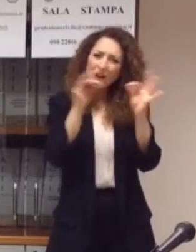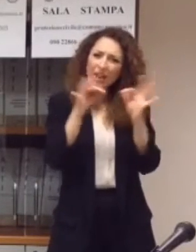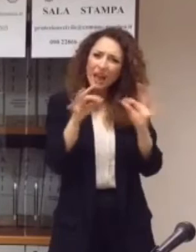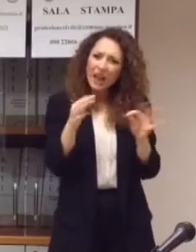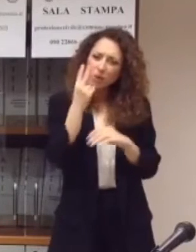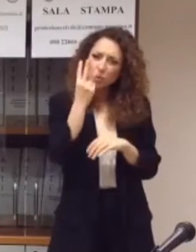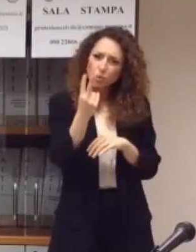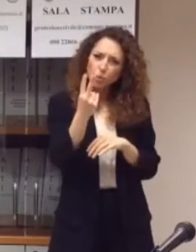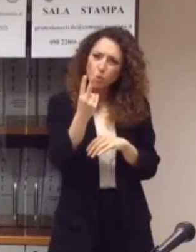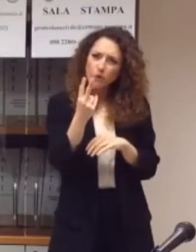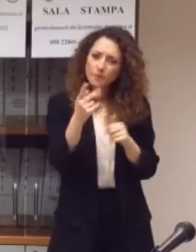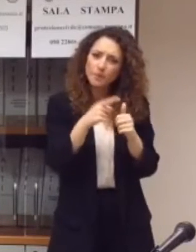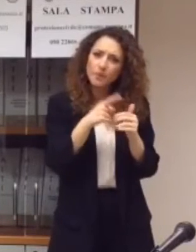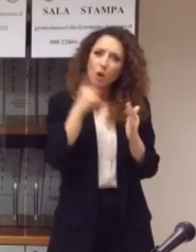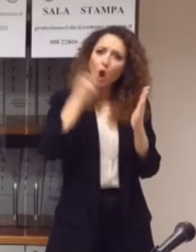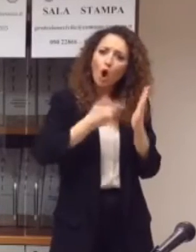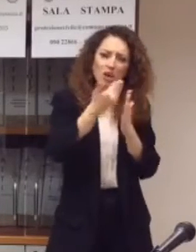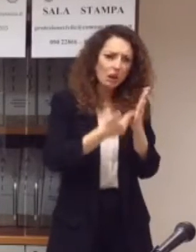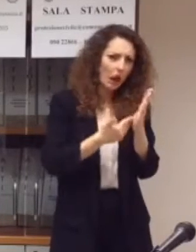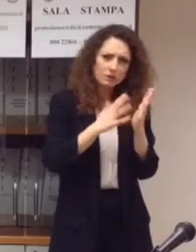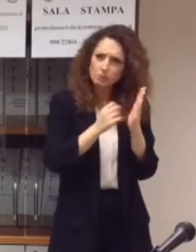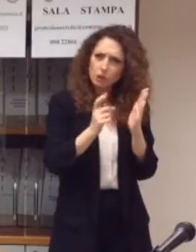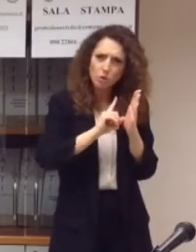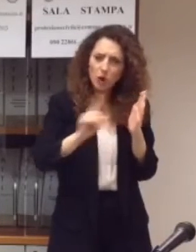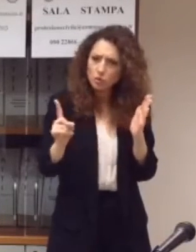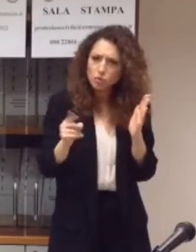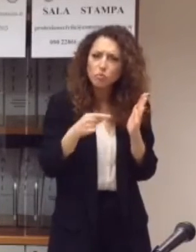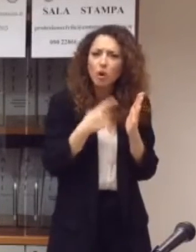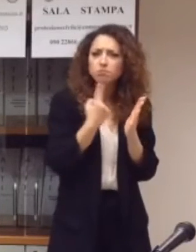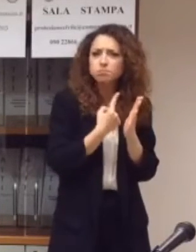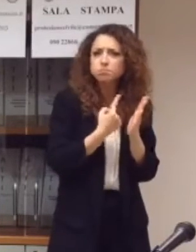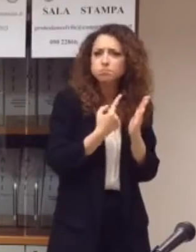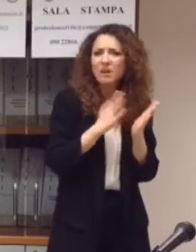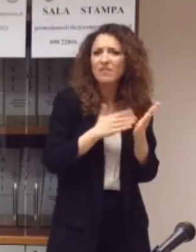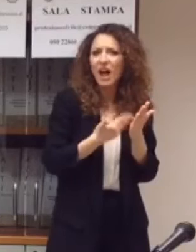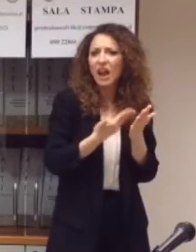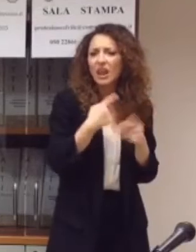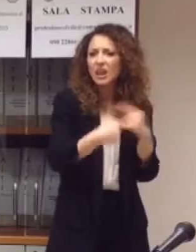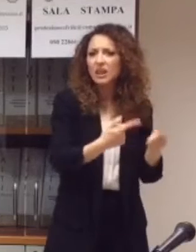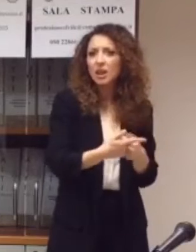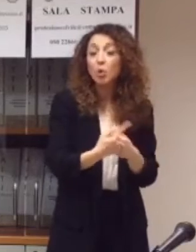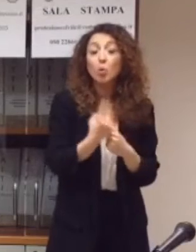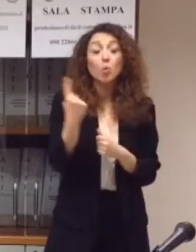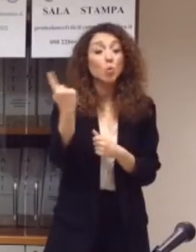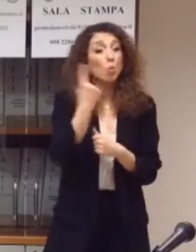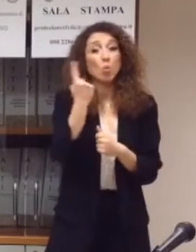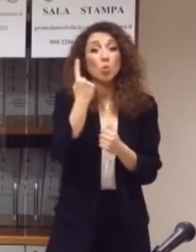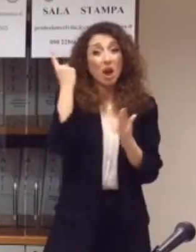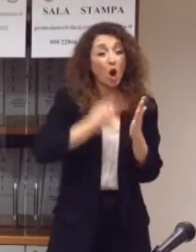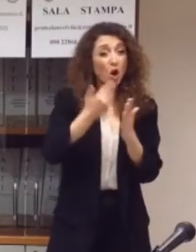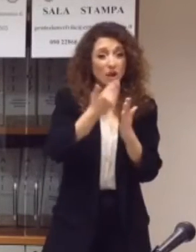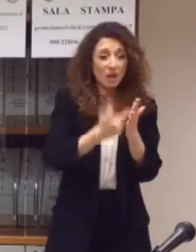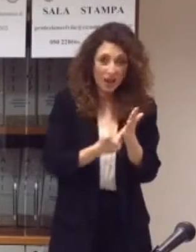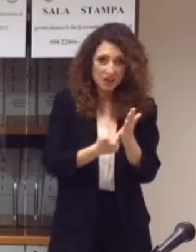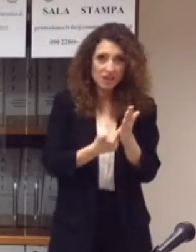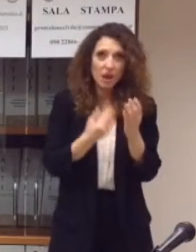sono bastate. Le ordinanze non le ha impugnate nessuno, sono lì. A differenza dell'unica ordinanza per la quale è